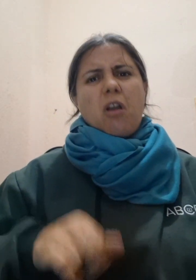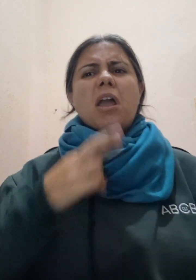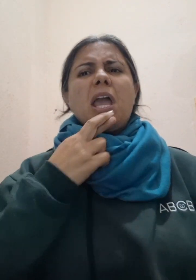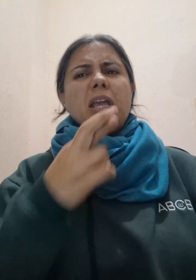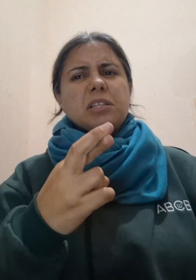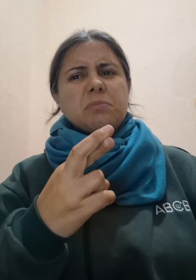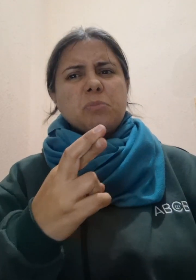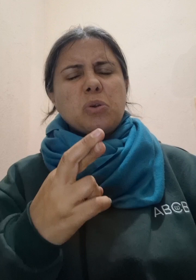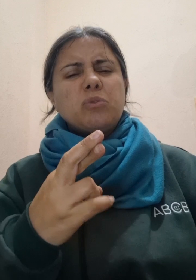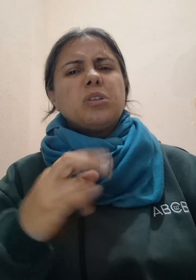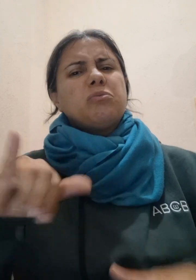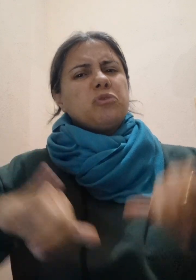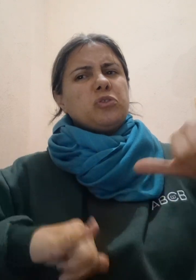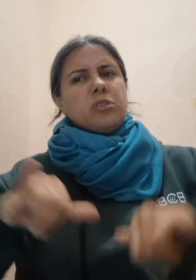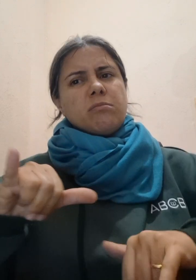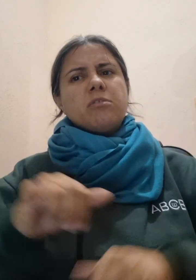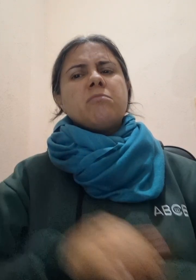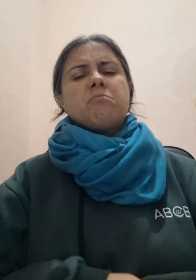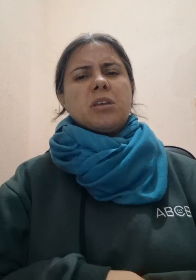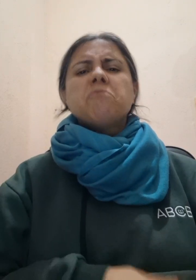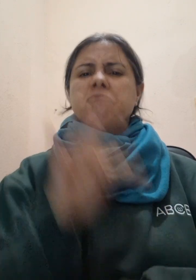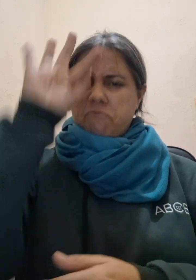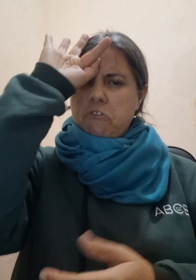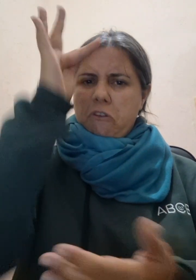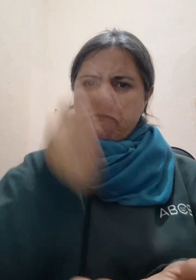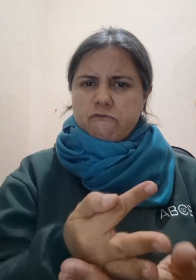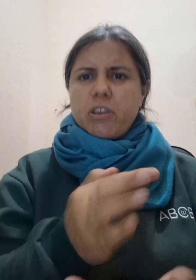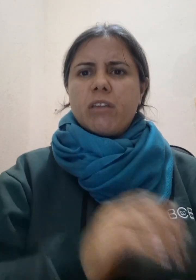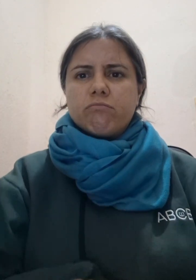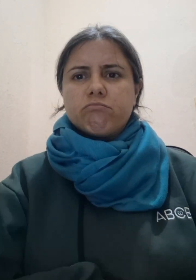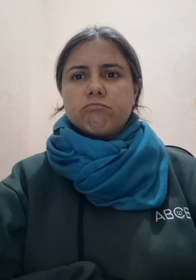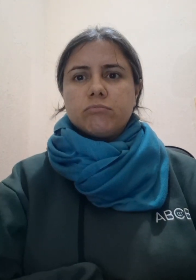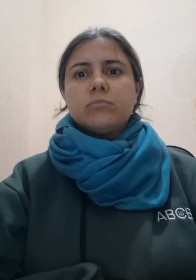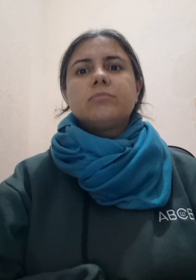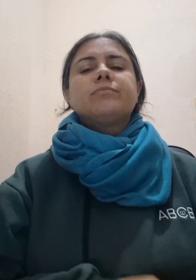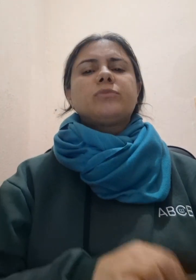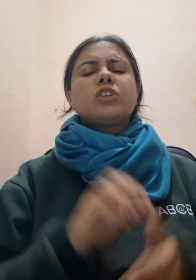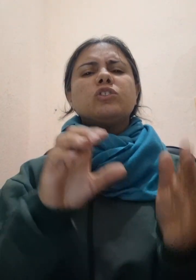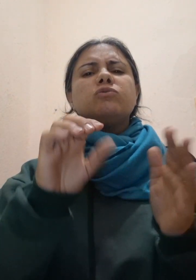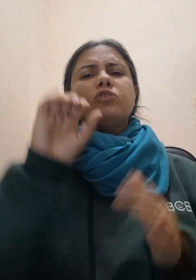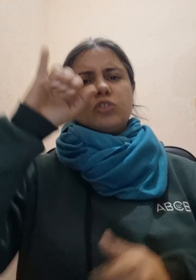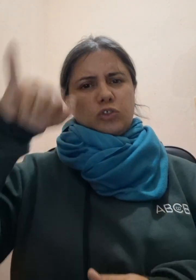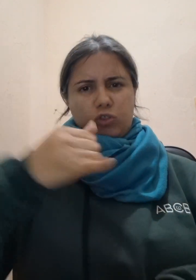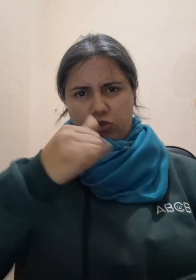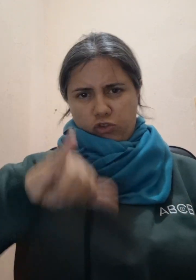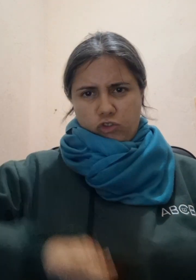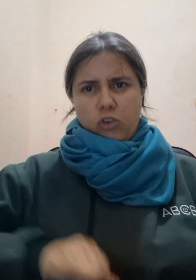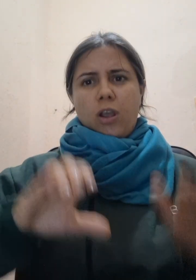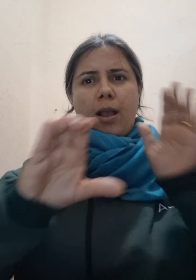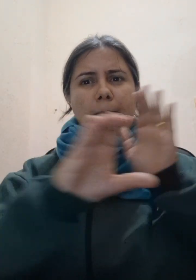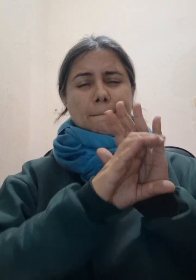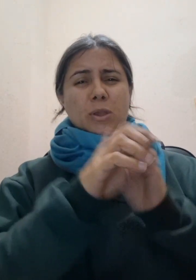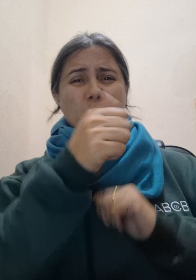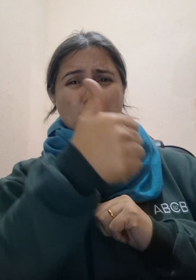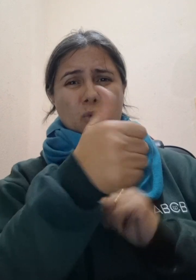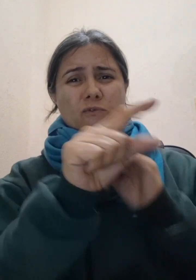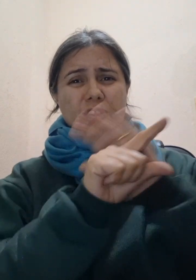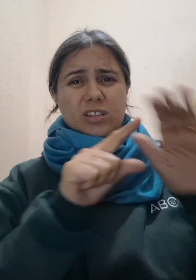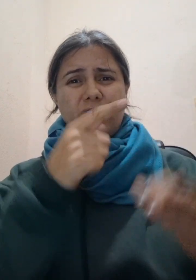Primeiro, Jó responde ao sofrimento com fé. Lá em